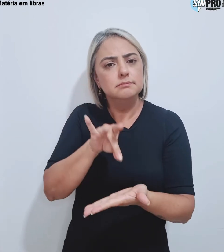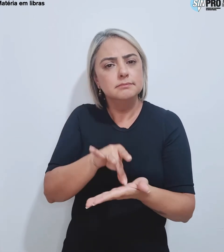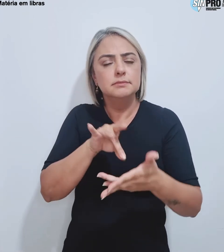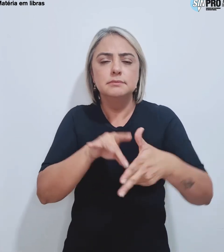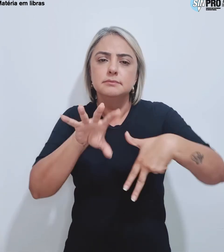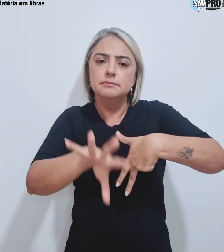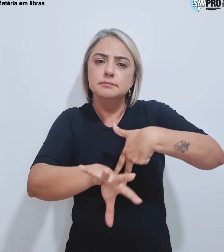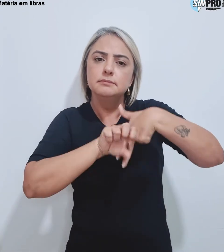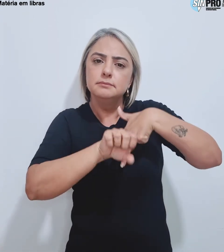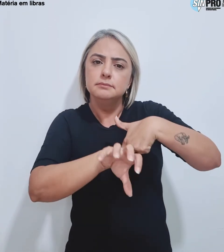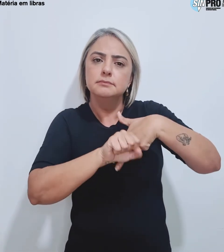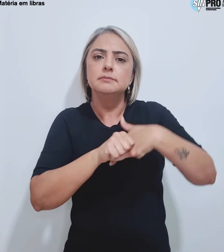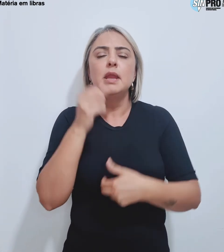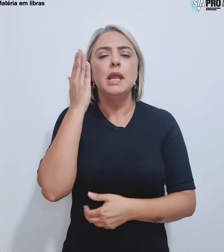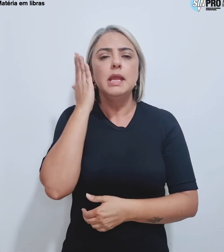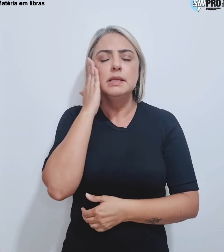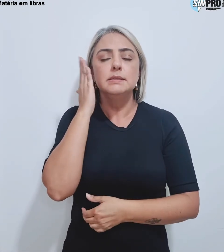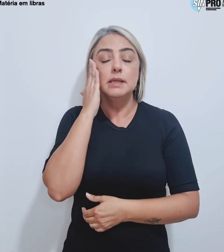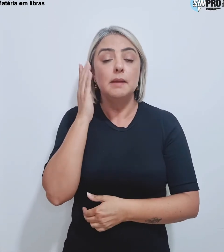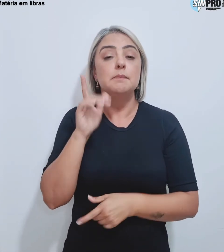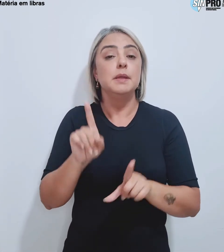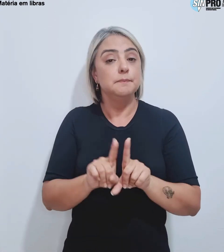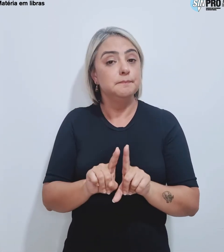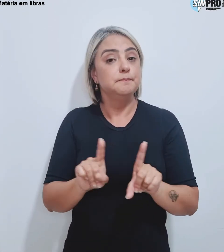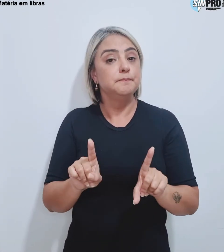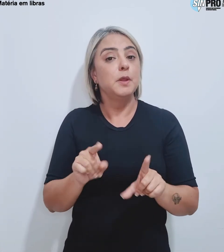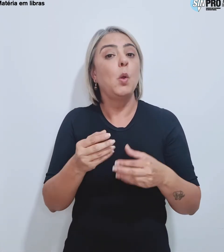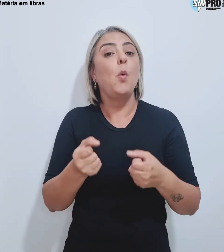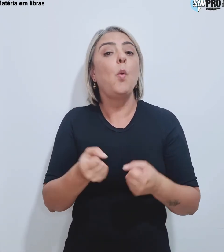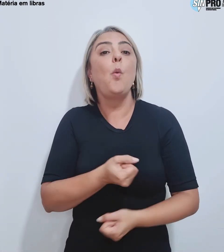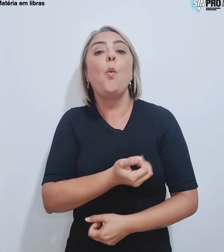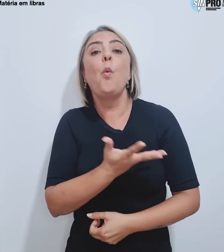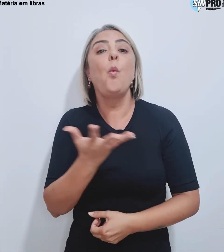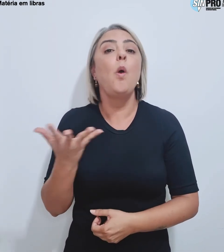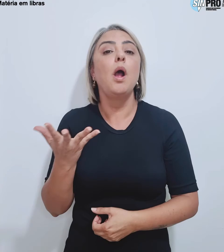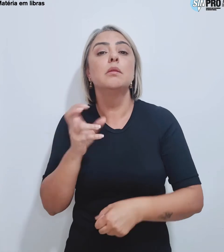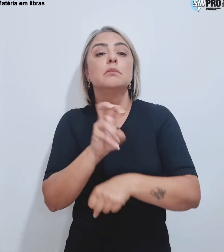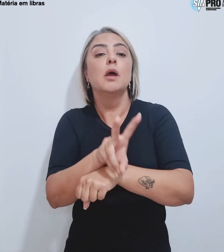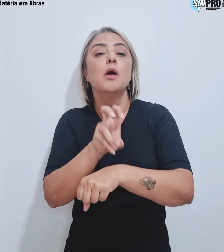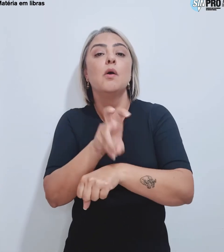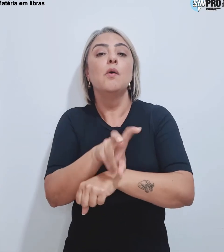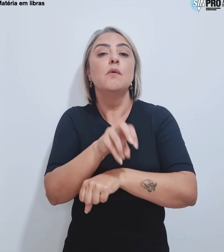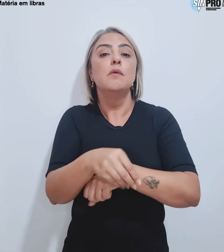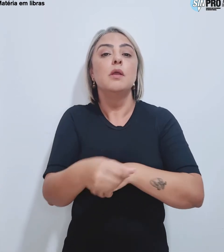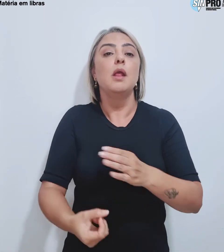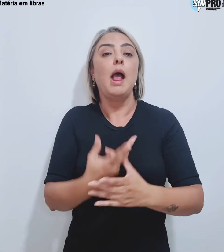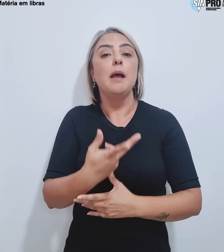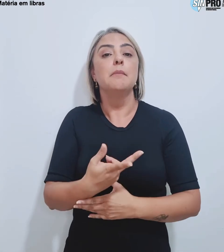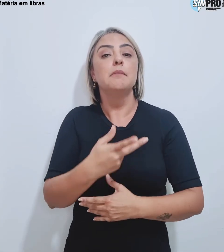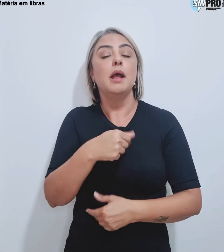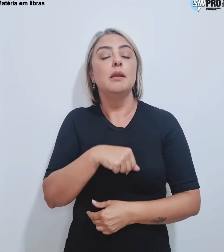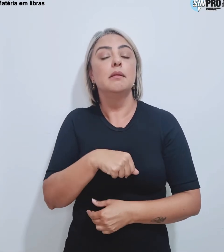fato os casos e saber, inclusive, quando o vírus se manifesta em